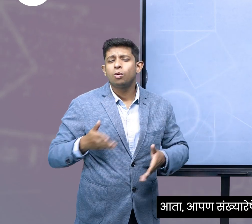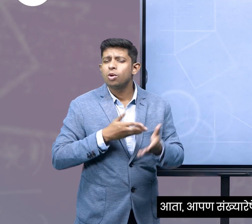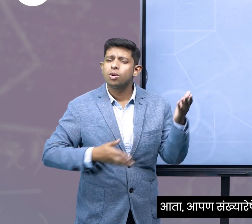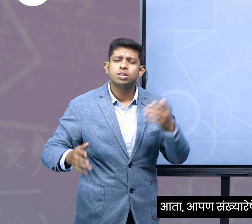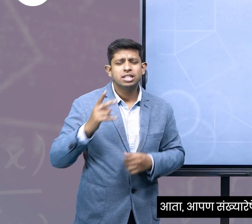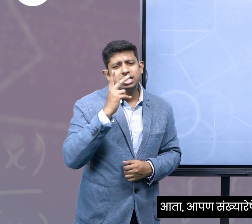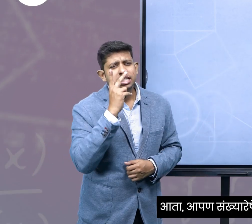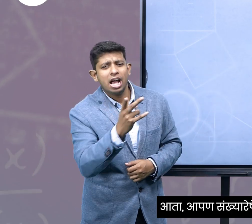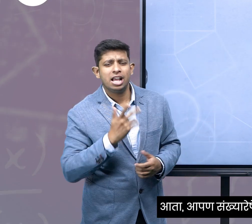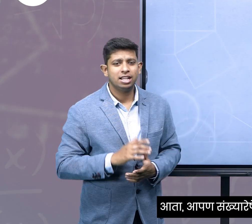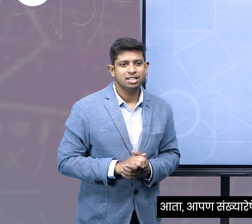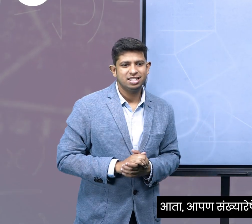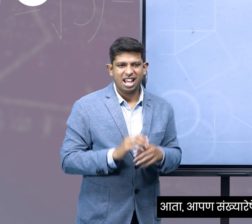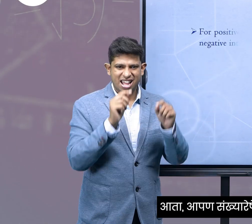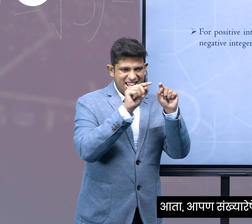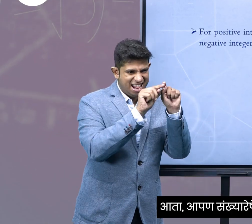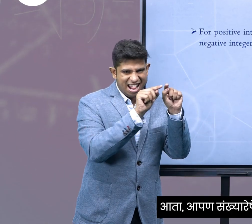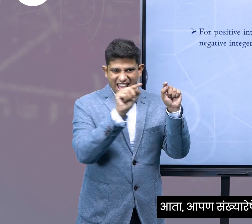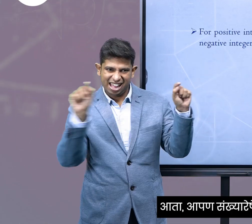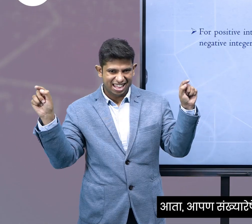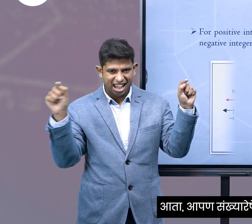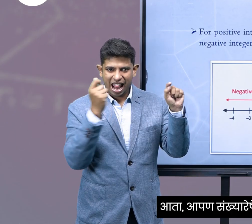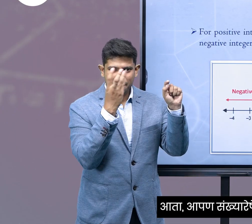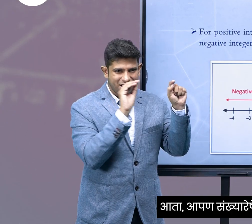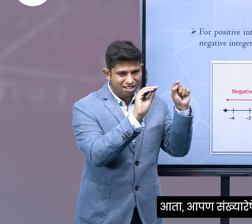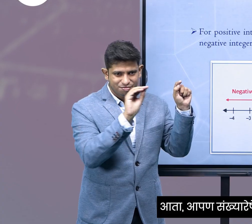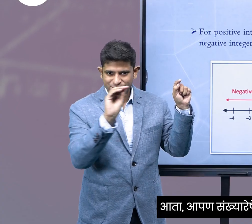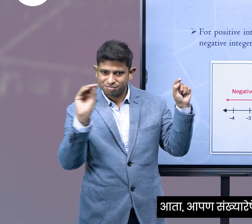आता आपण संख्या रेषेवर पूर्णांक पाहूया.